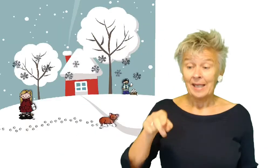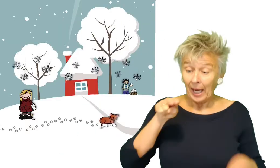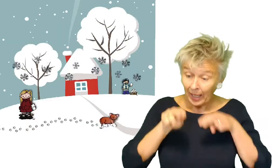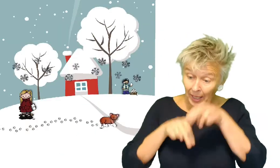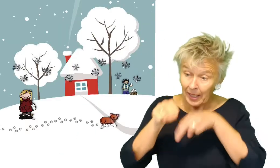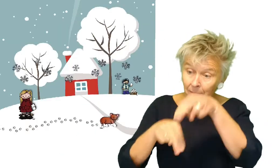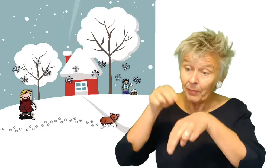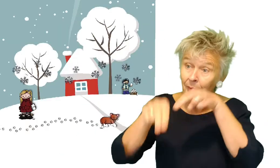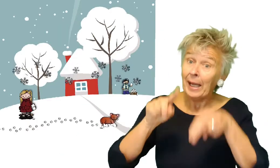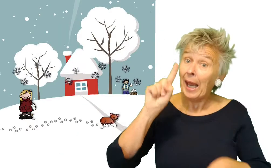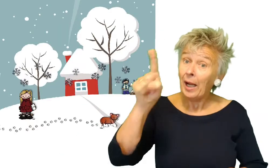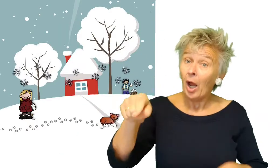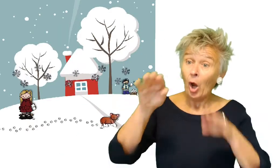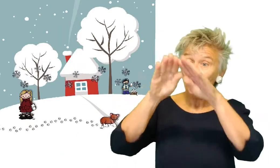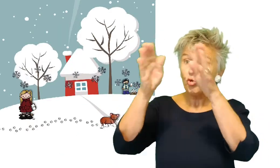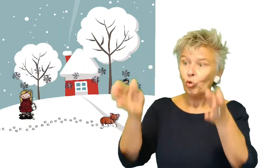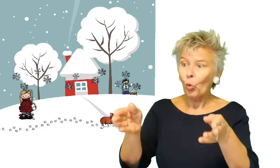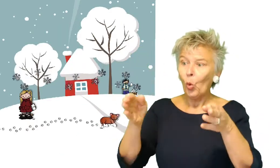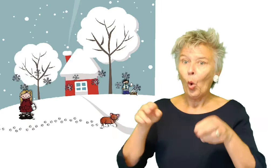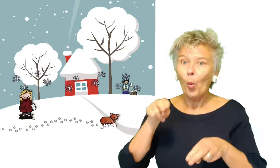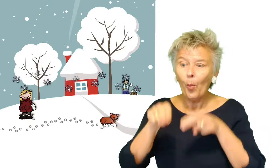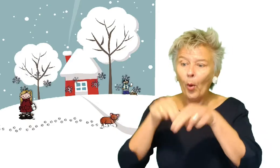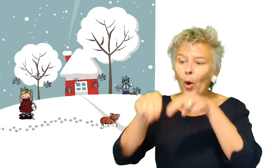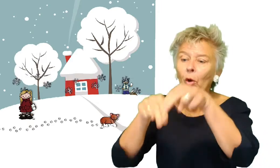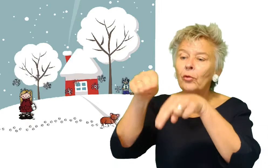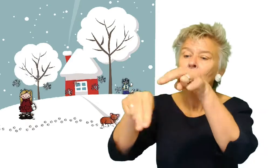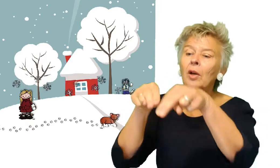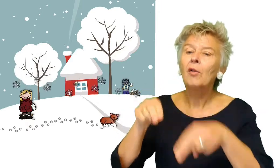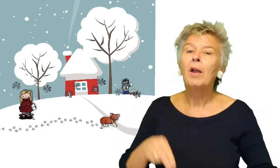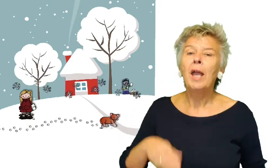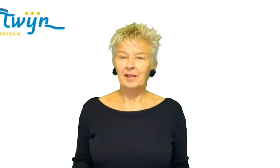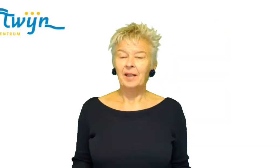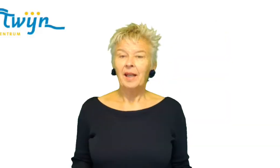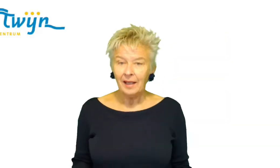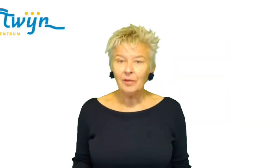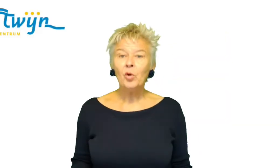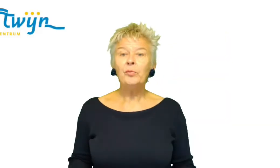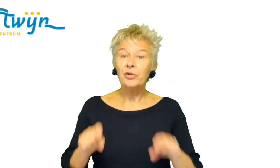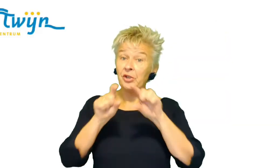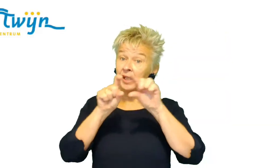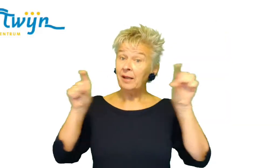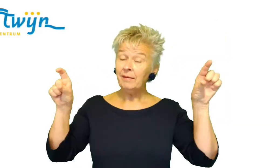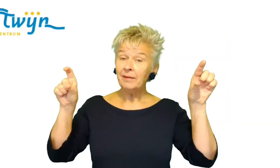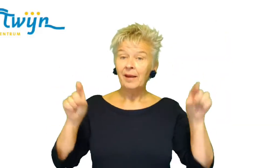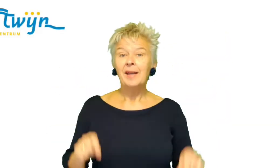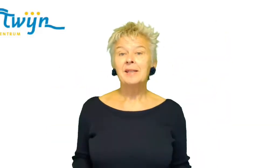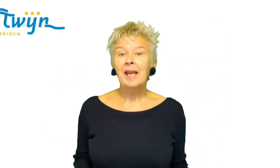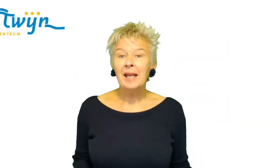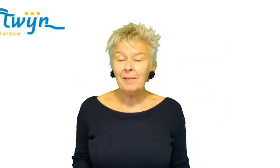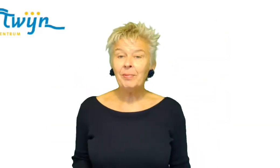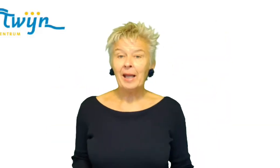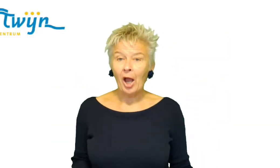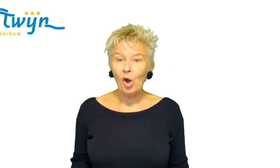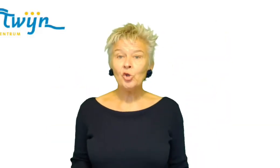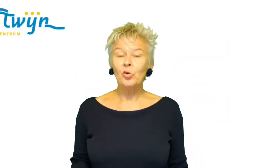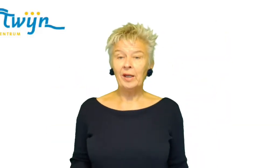Zij liep naar huis toe op een draf. En dan komt de zin. Zij liep naar huis toe in een